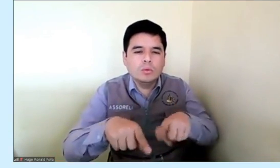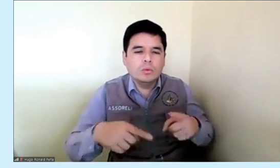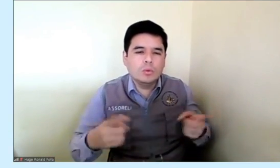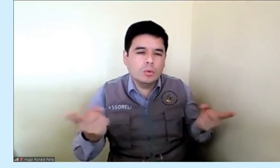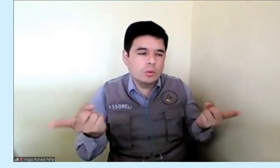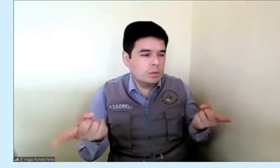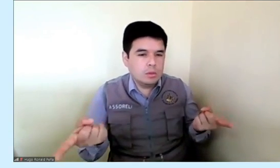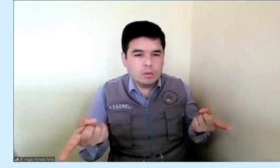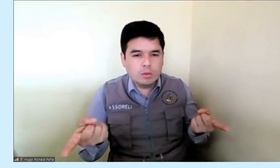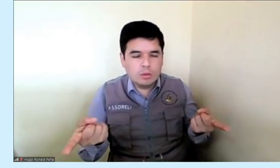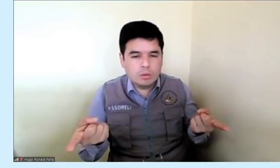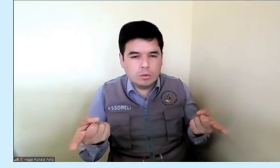¿Cuándo?